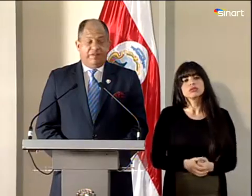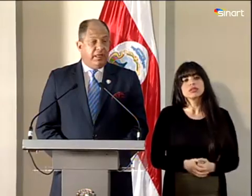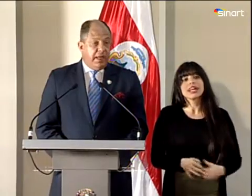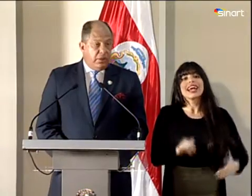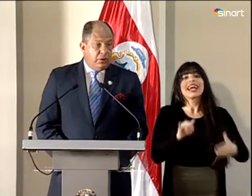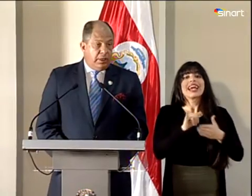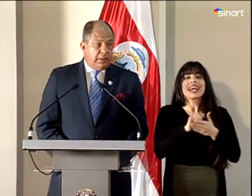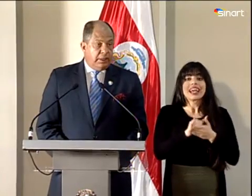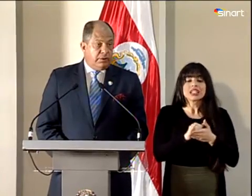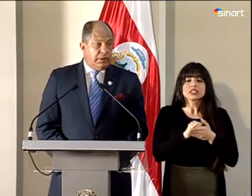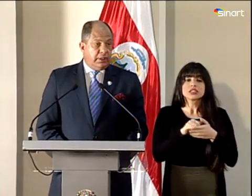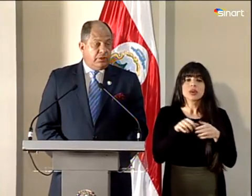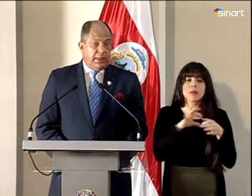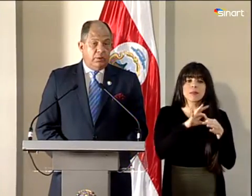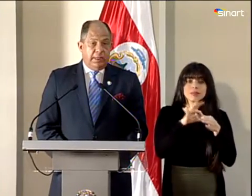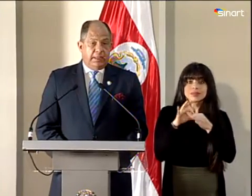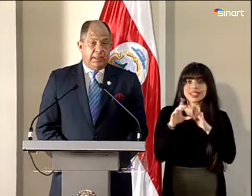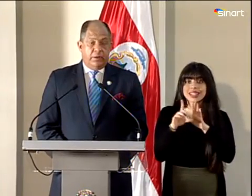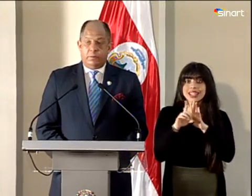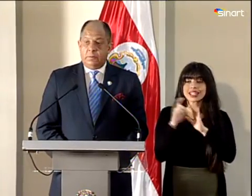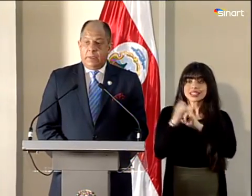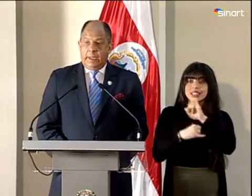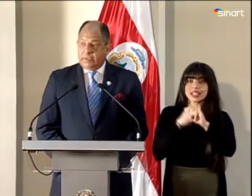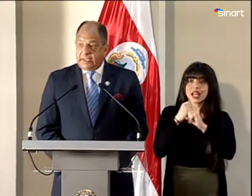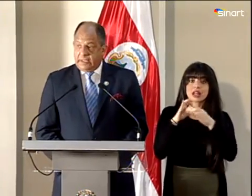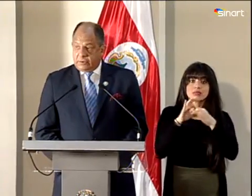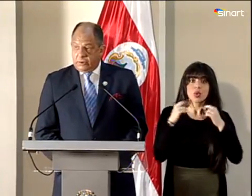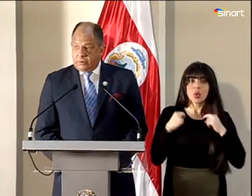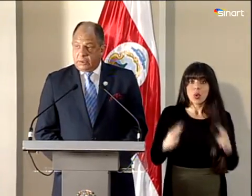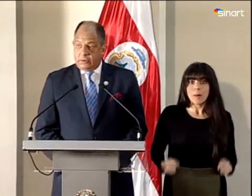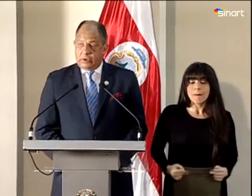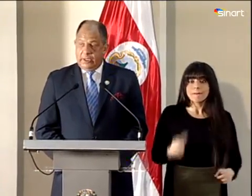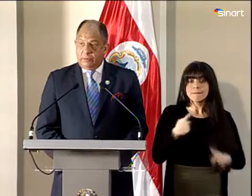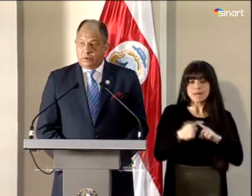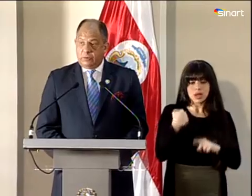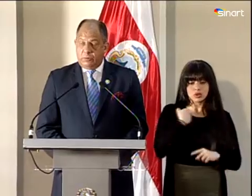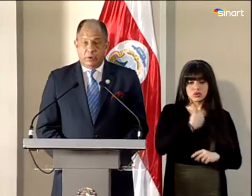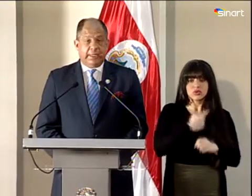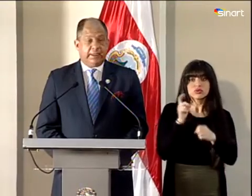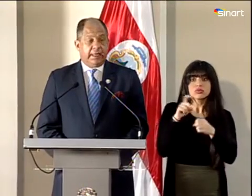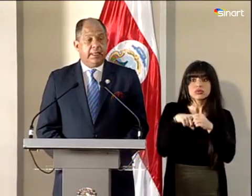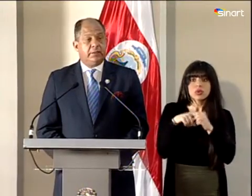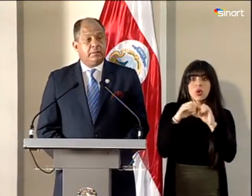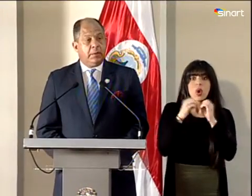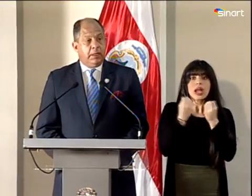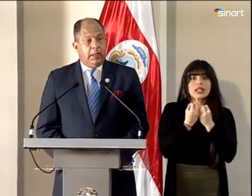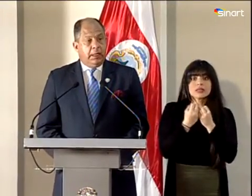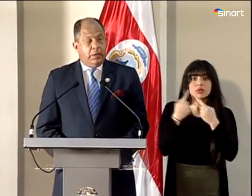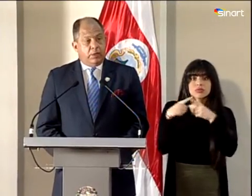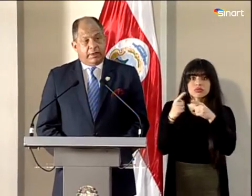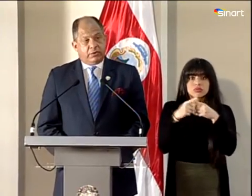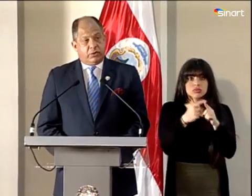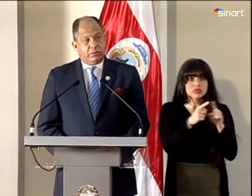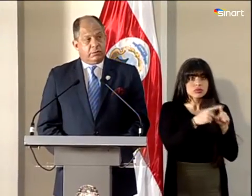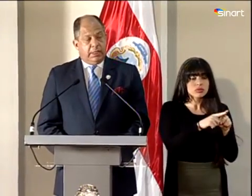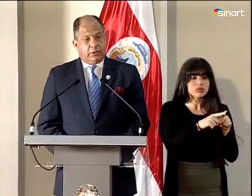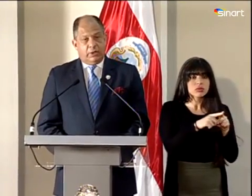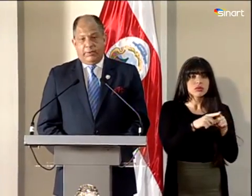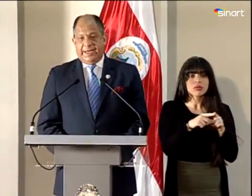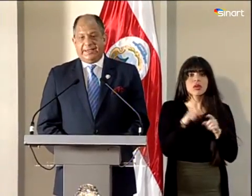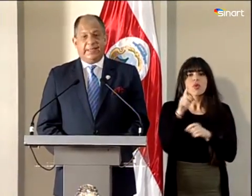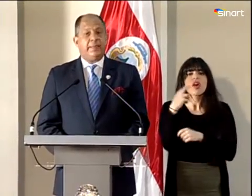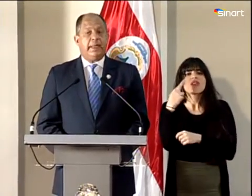Esto afincado en el derecho internacional humanitario, en nuestra adhesión a los organismos multilaterales y a una razón